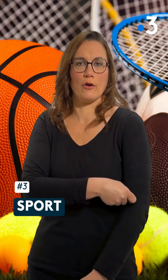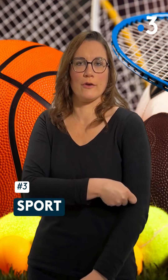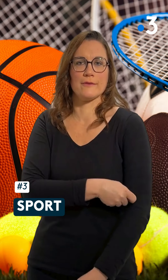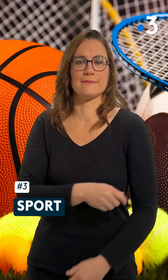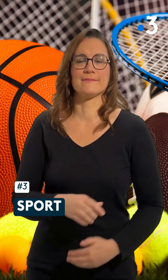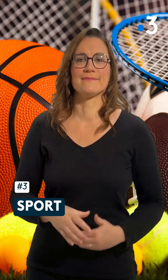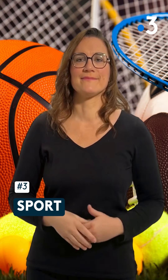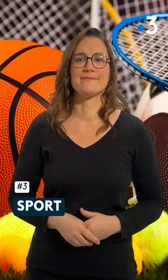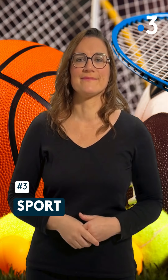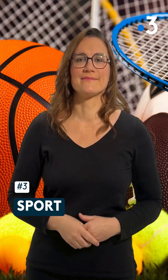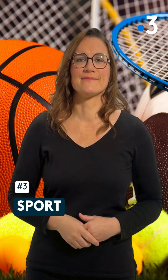Sport.